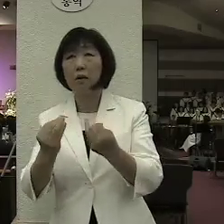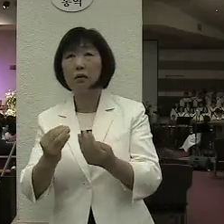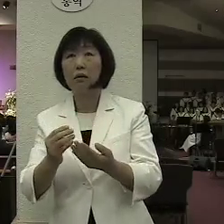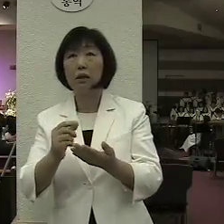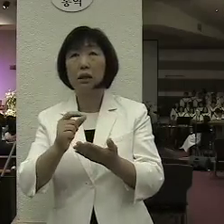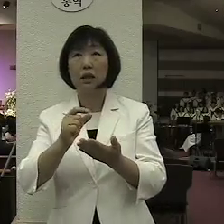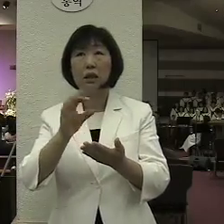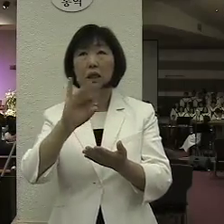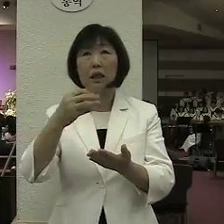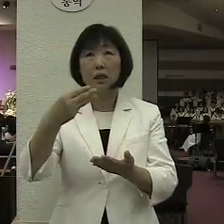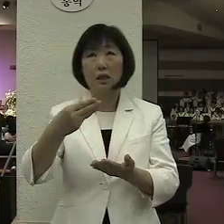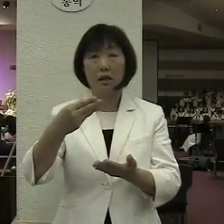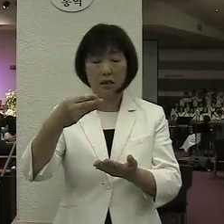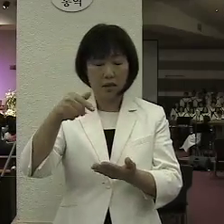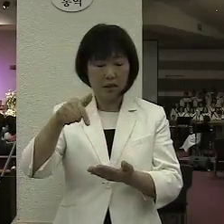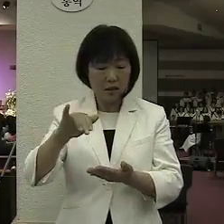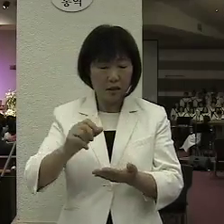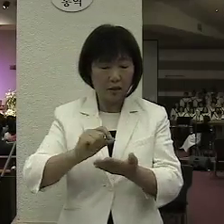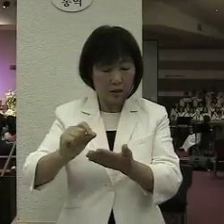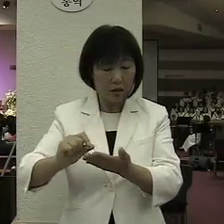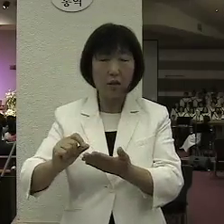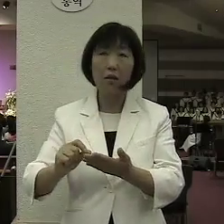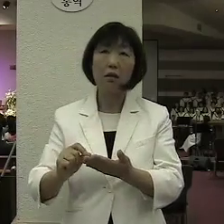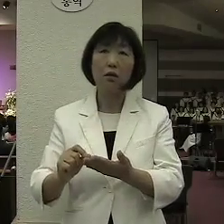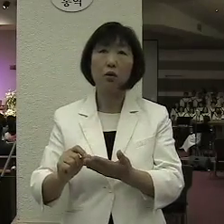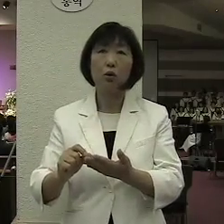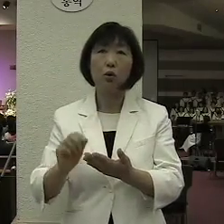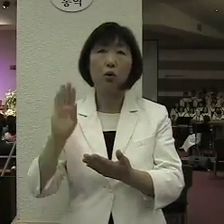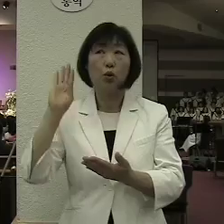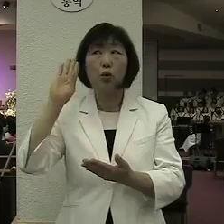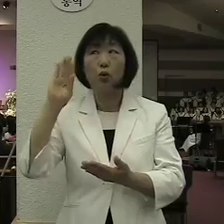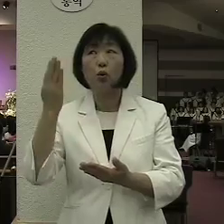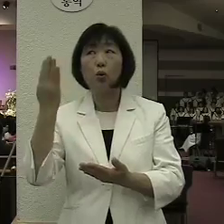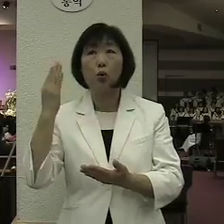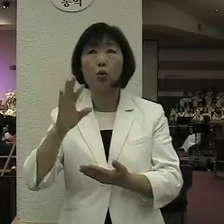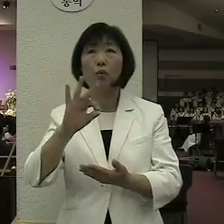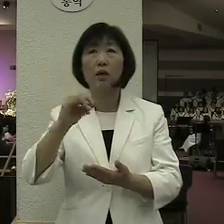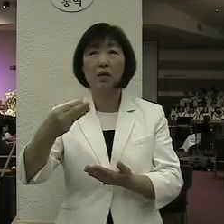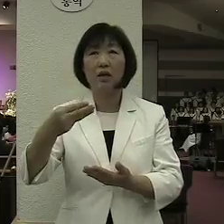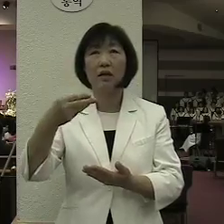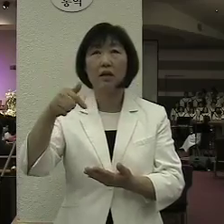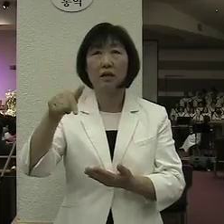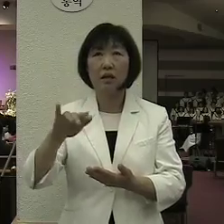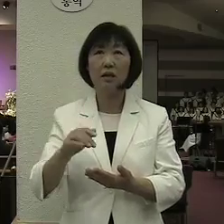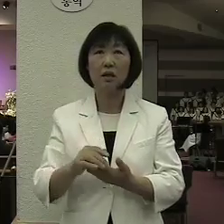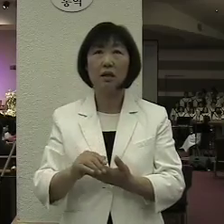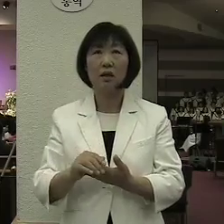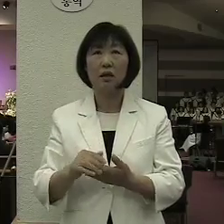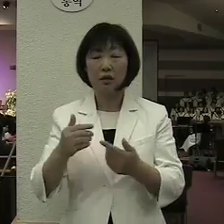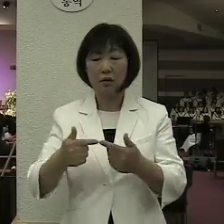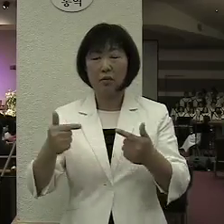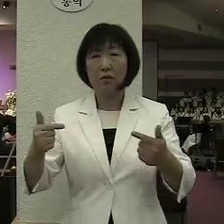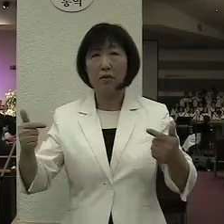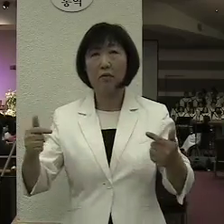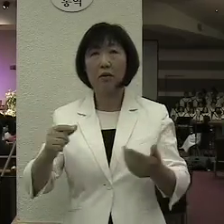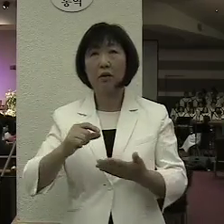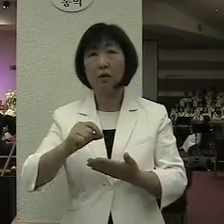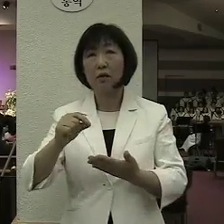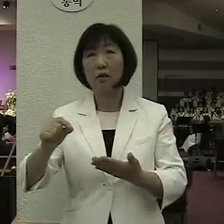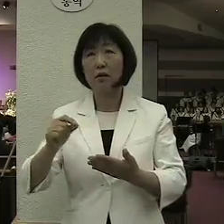더 이상 사망이 우리를 쏘거나 우리를 이길 수가 없고, 도리어 우리가 이제는 울음, 그